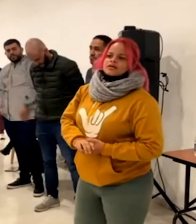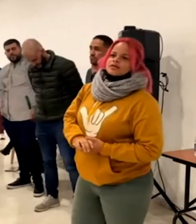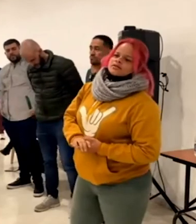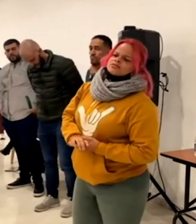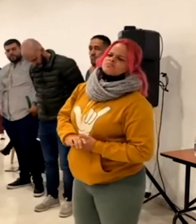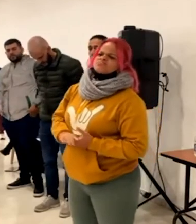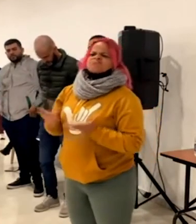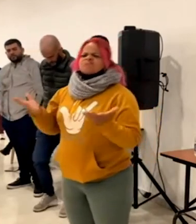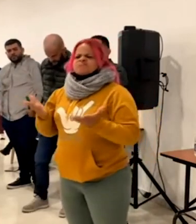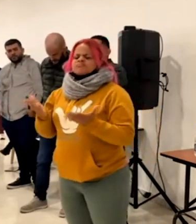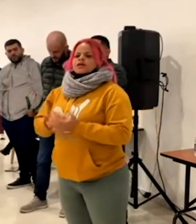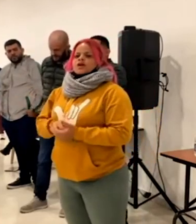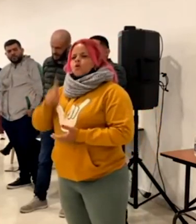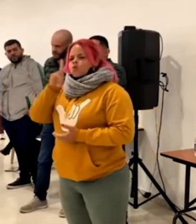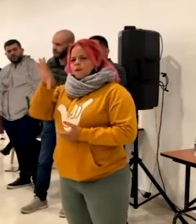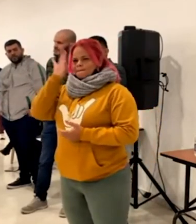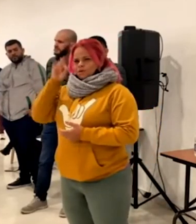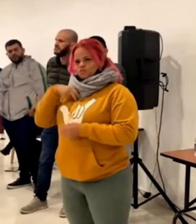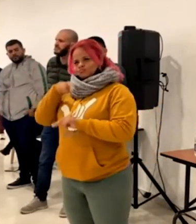y